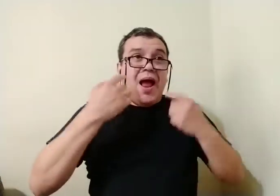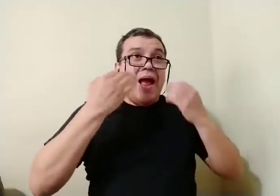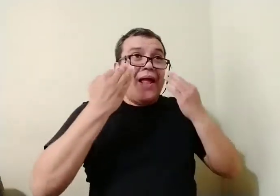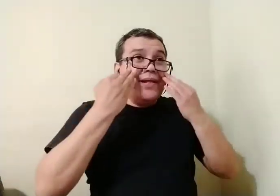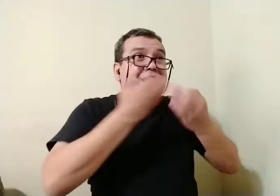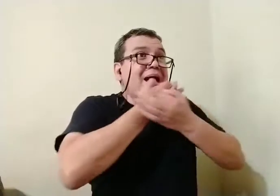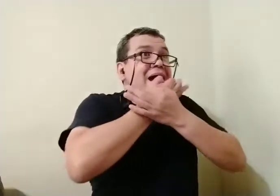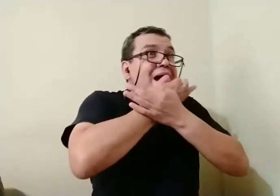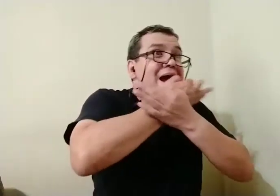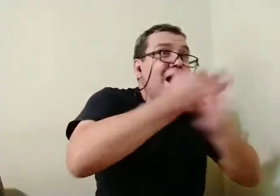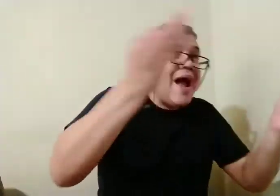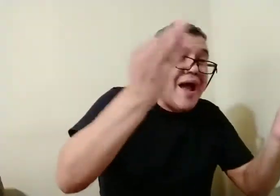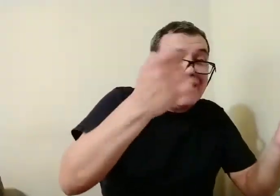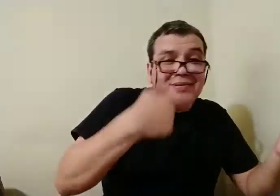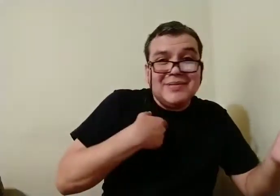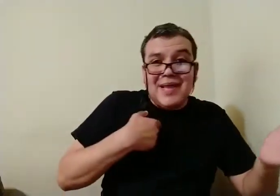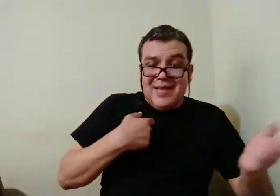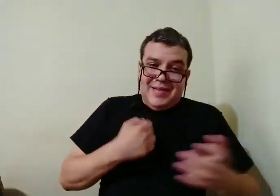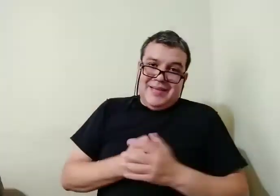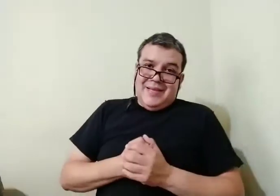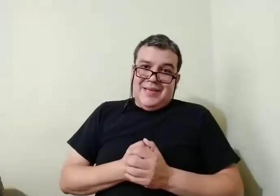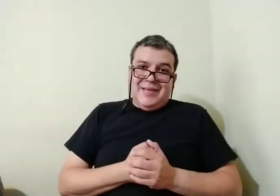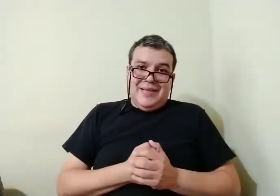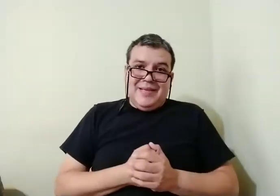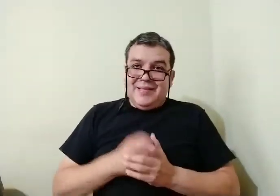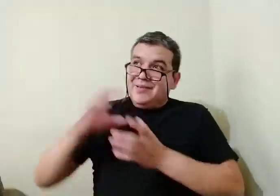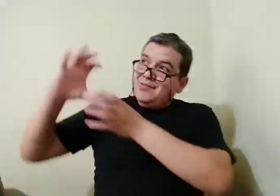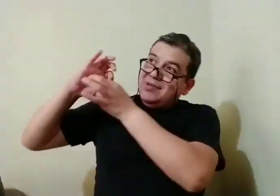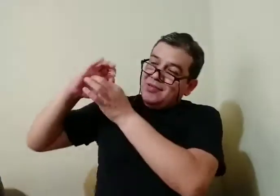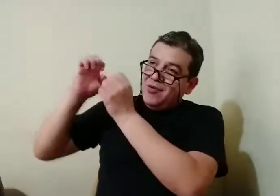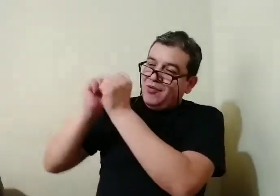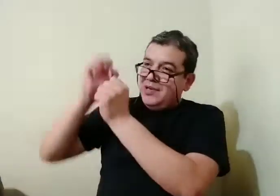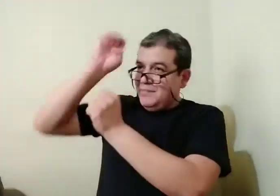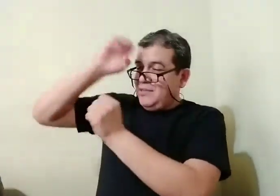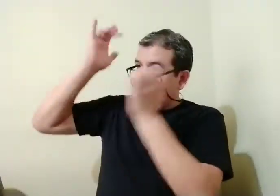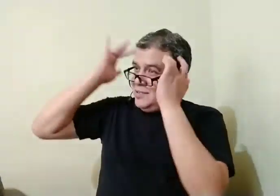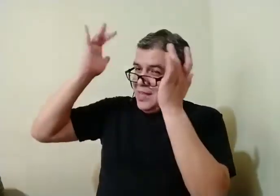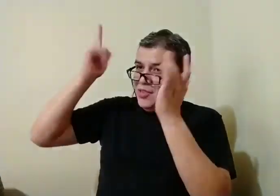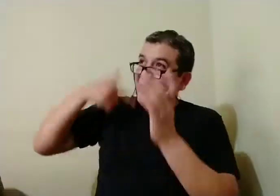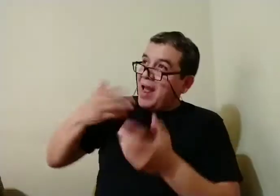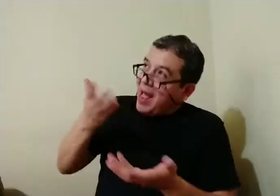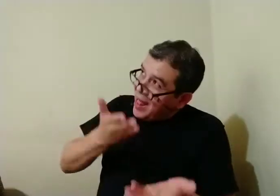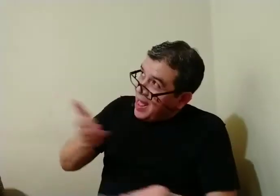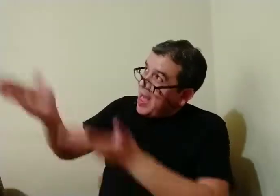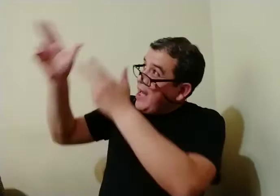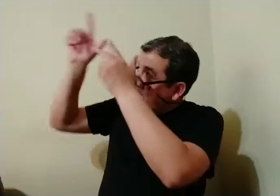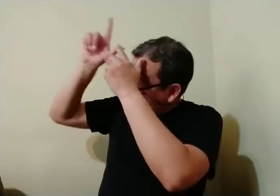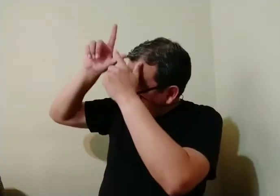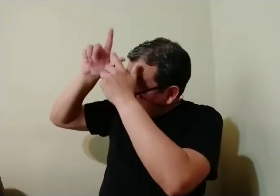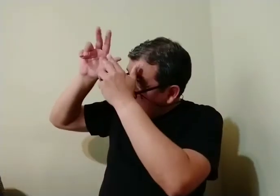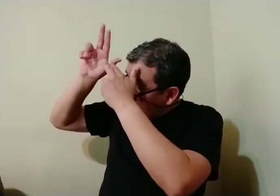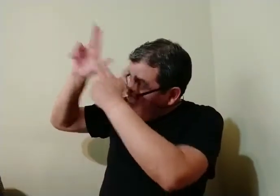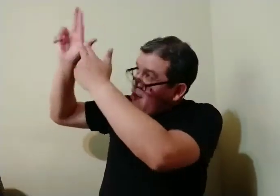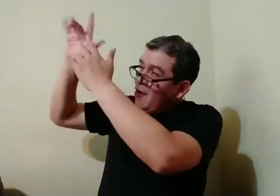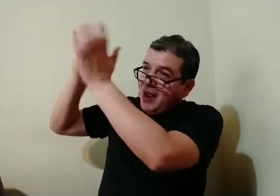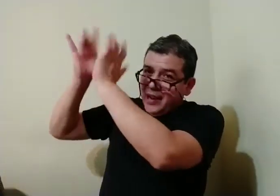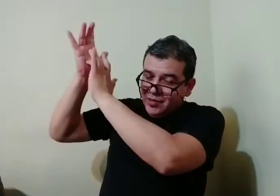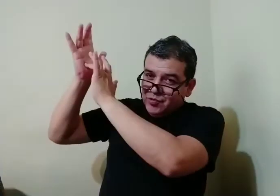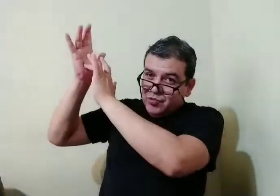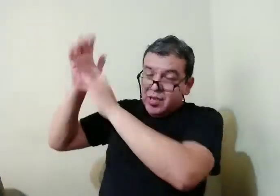Bajo el poder del Espíritu Santo y su guía, testificamos del grandioso